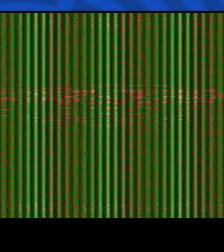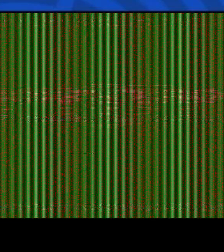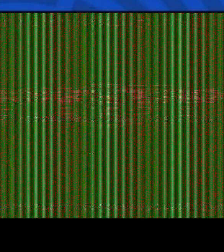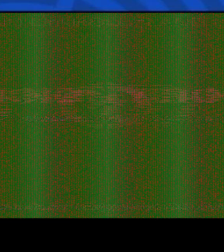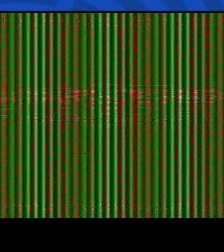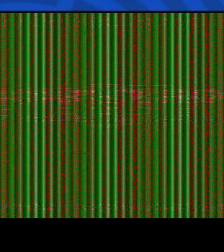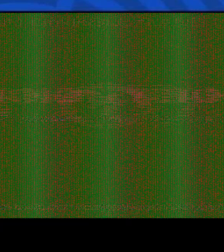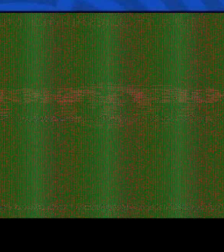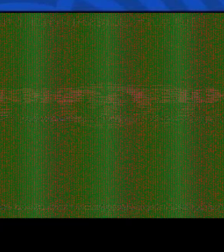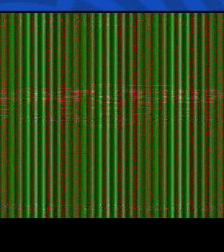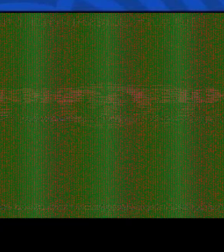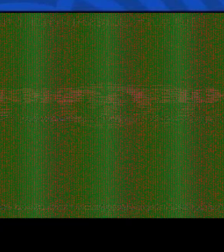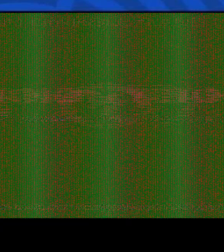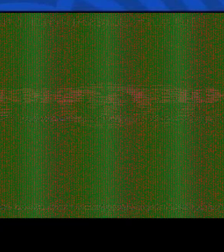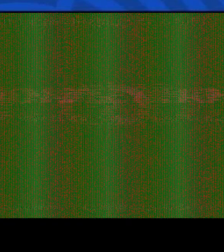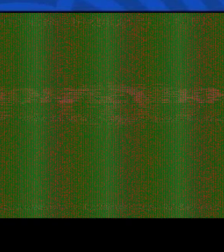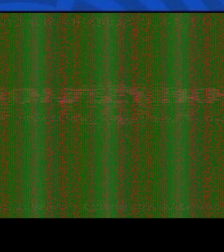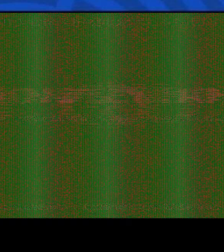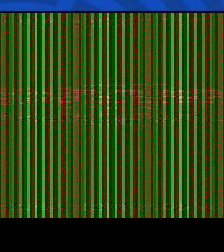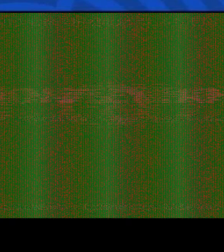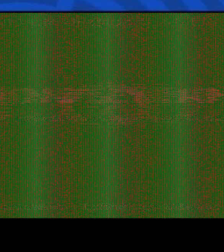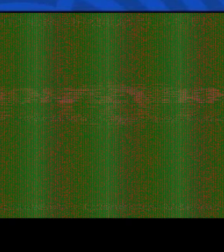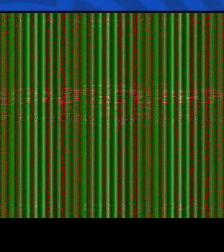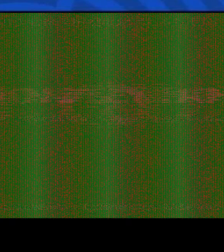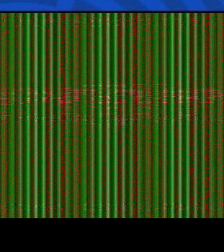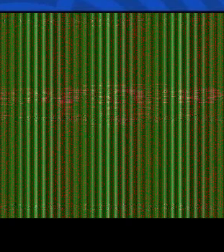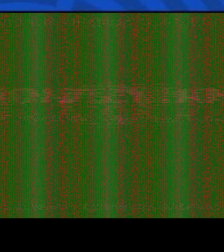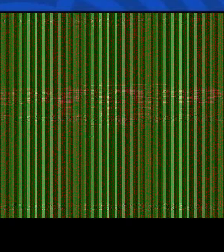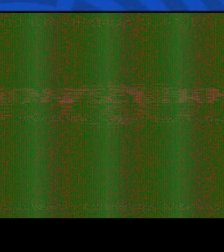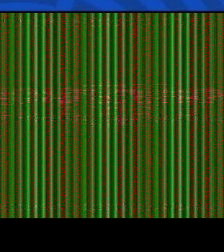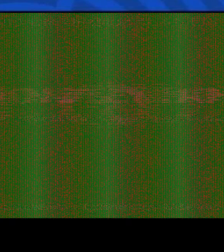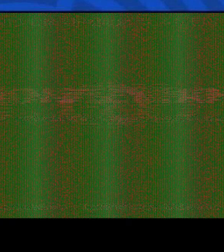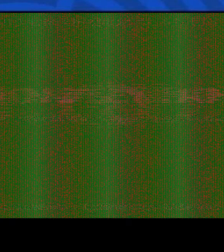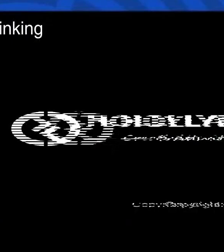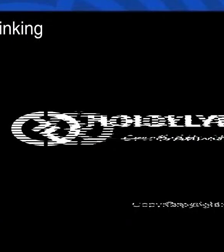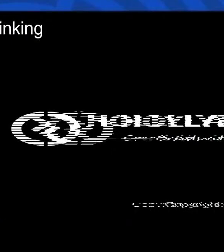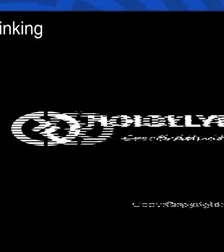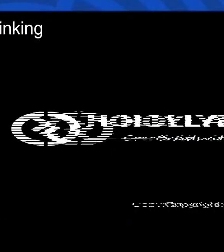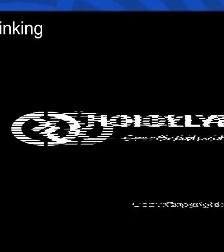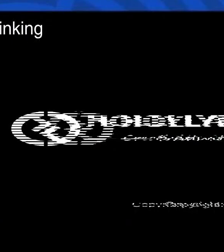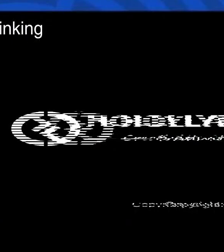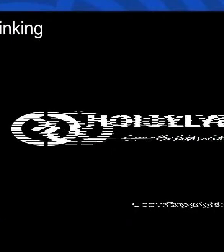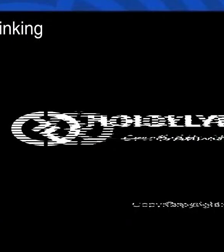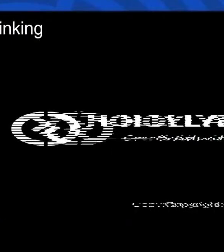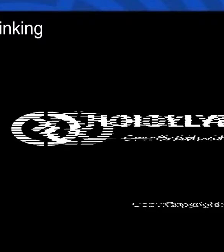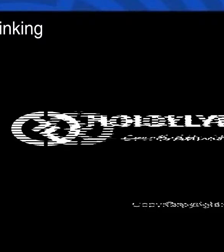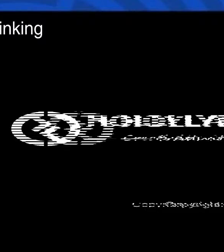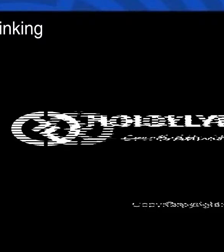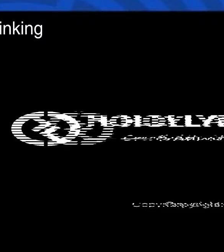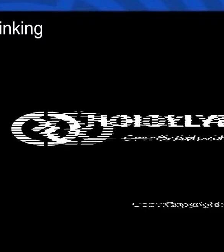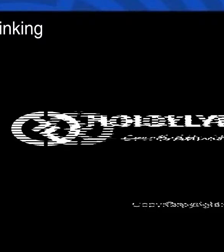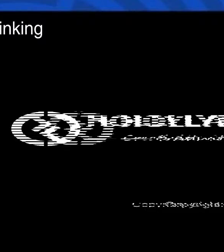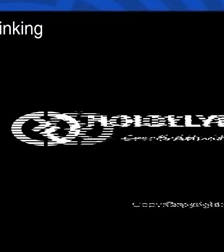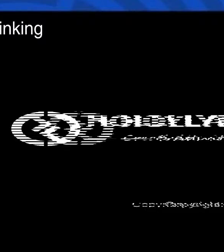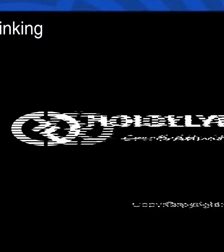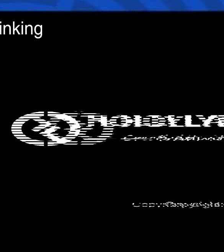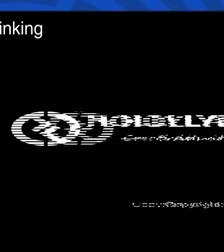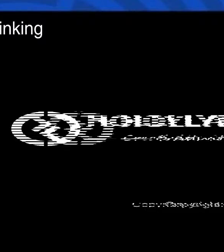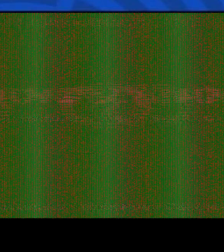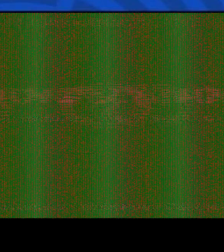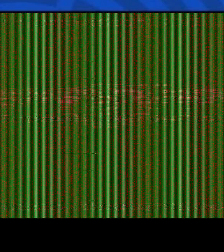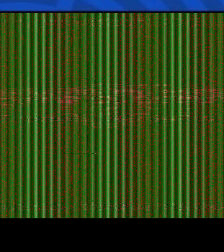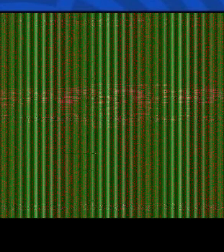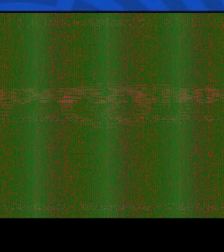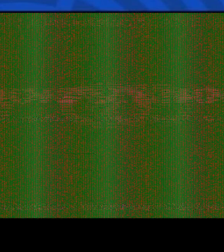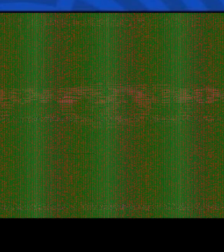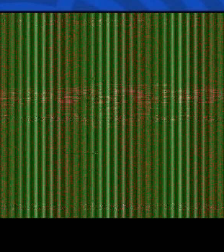vamos dar uma entrada de 300 mil, 11 de 15 mil, uma de 35, 11 de 15 mil e mais uma de